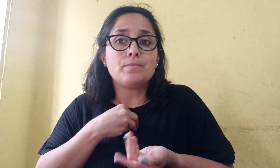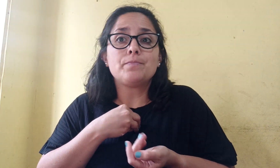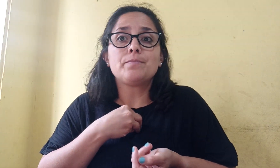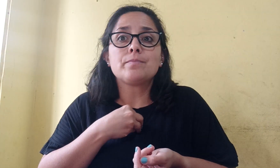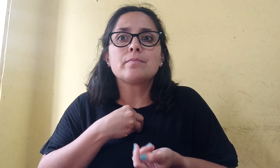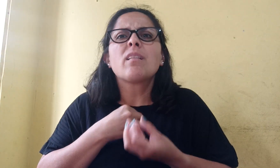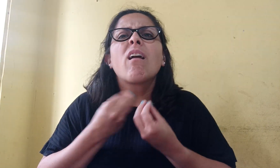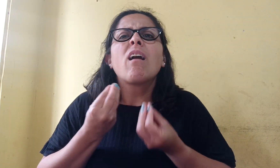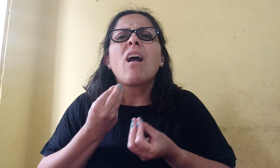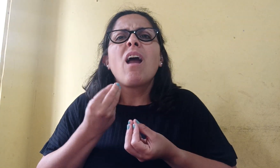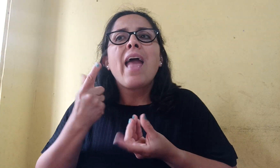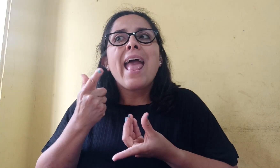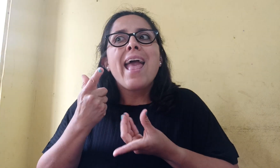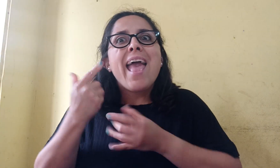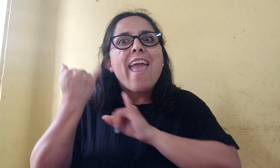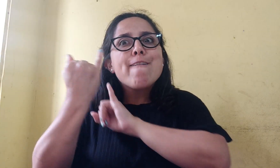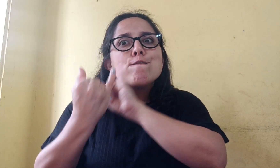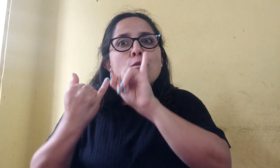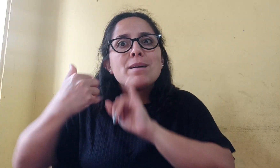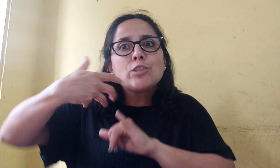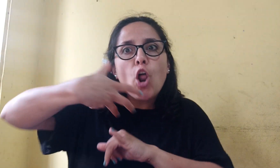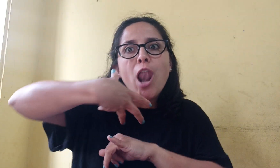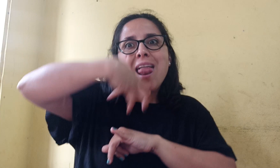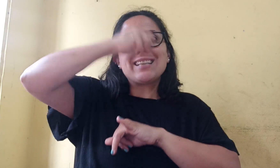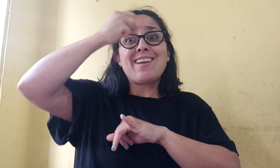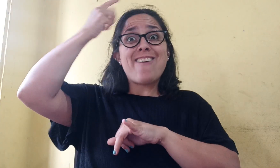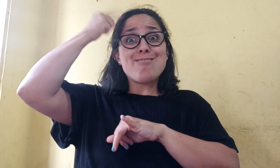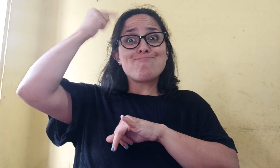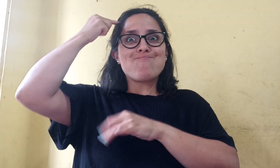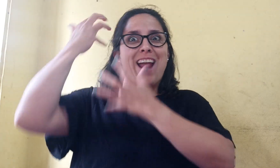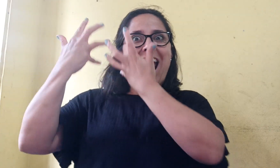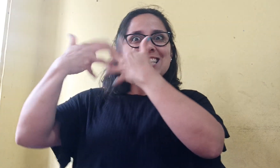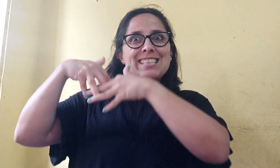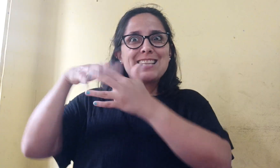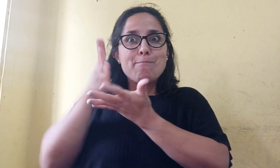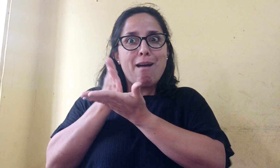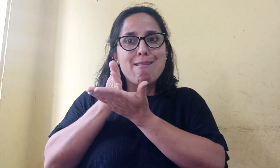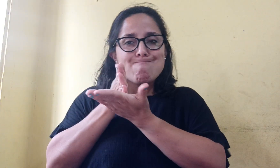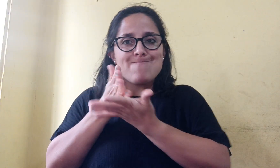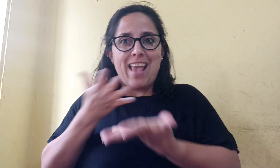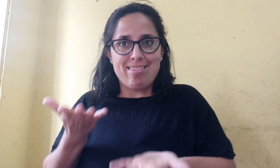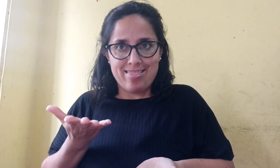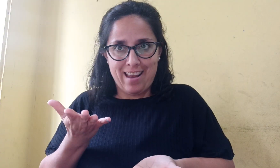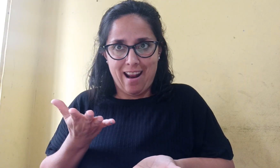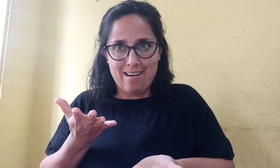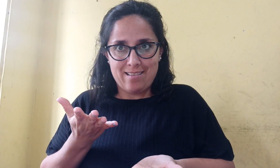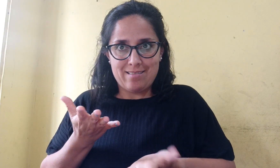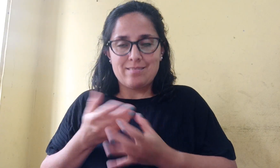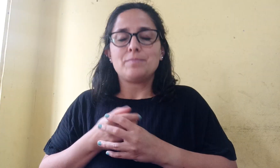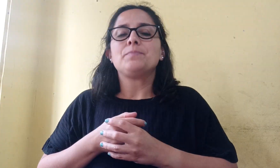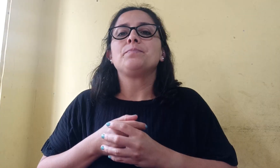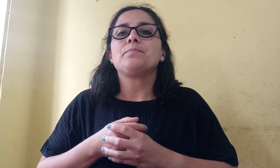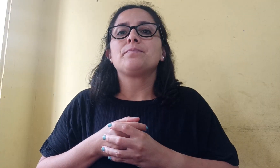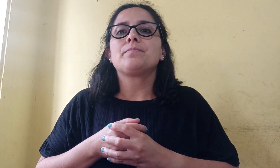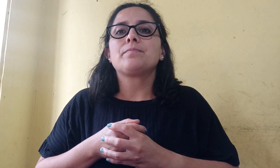van a llevar esta información al sistema nervioso central. Esa sería la porción sensitiva del sistema